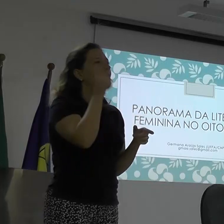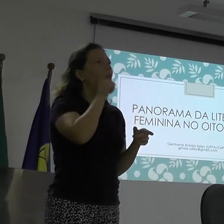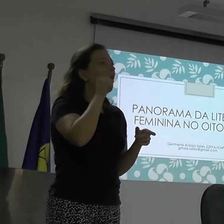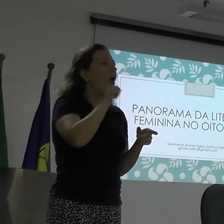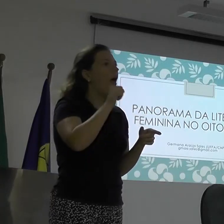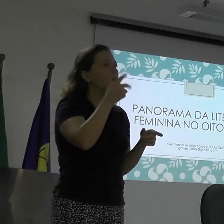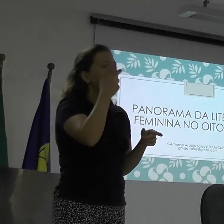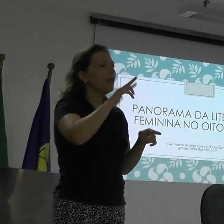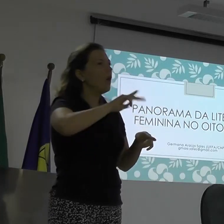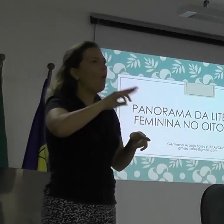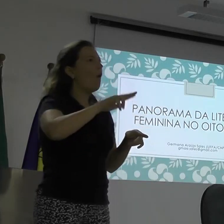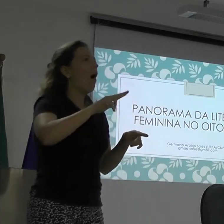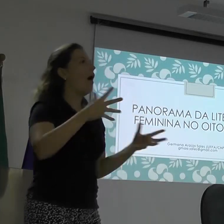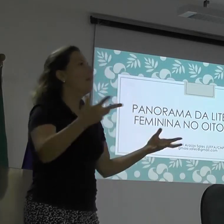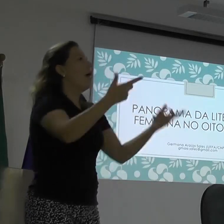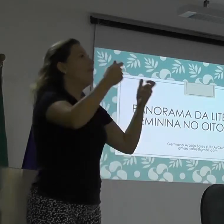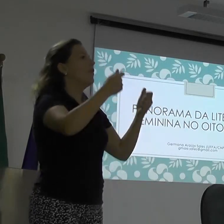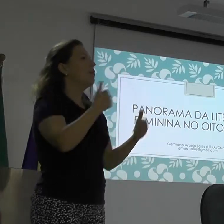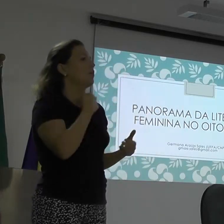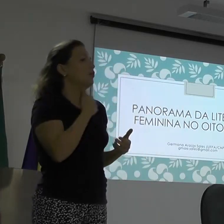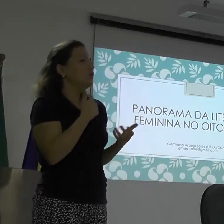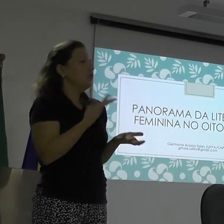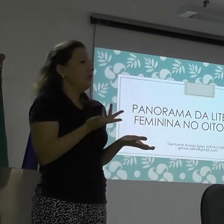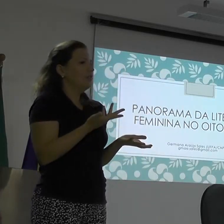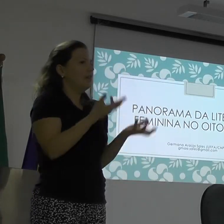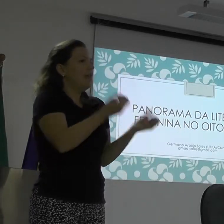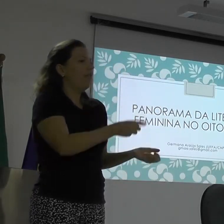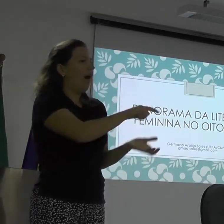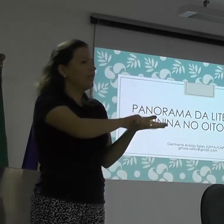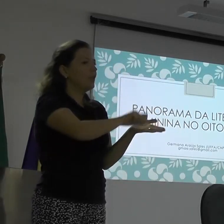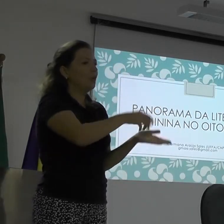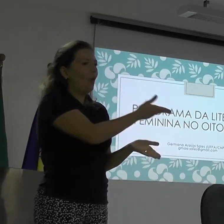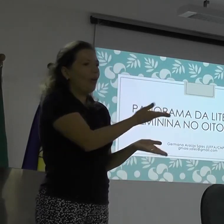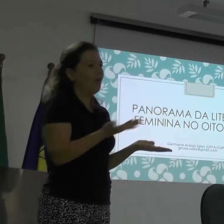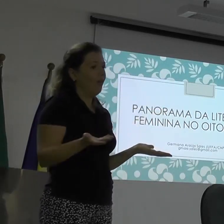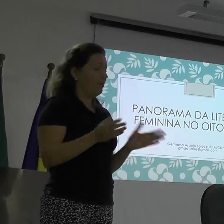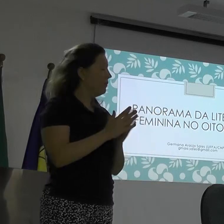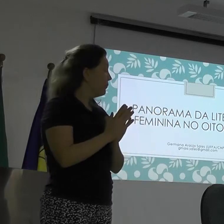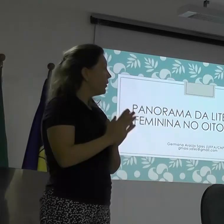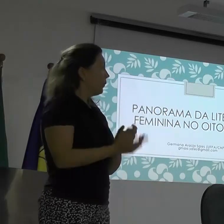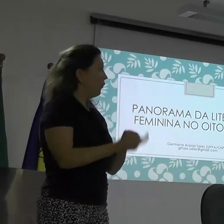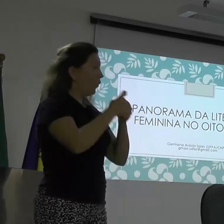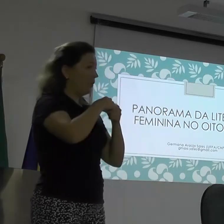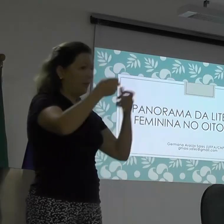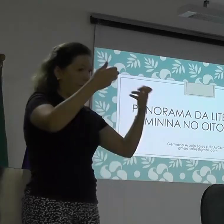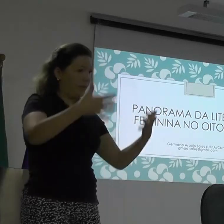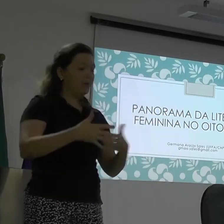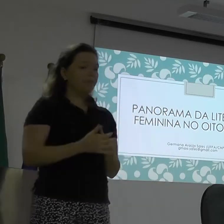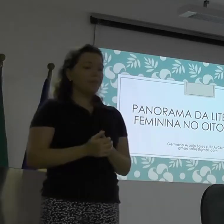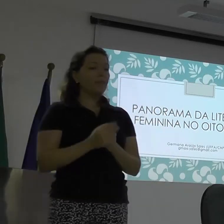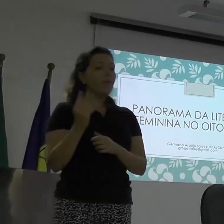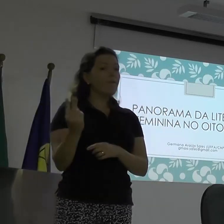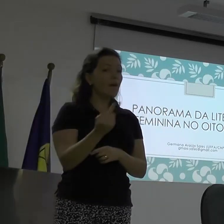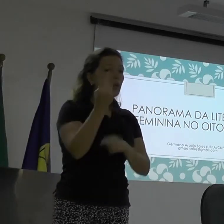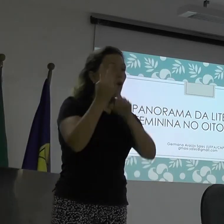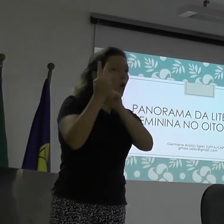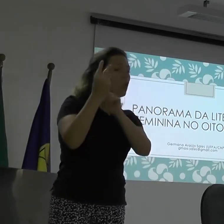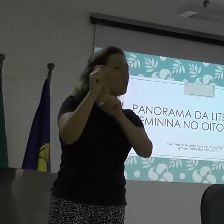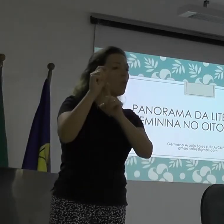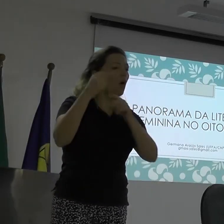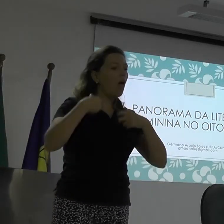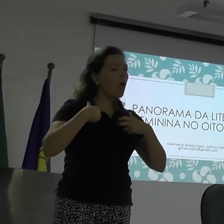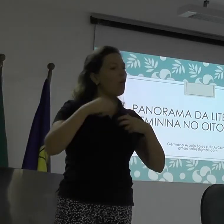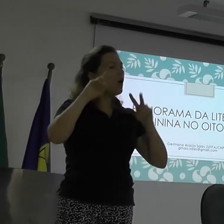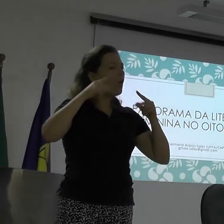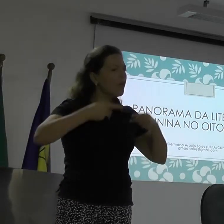fontes primárias, o valor é exatamente nisso, é em você reconhecer marcas